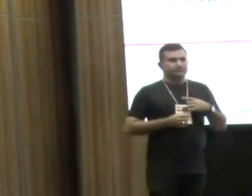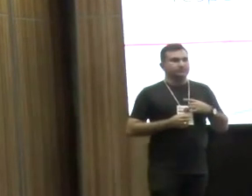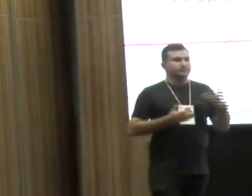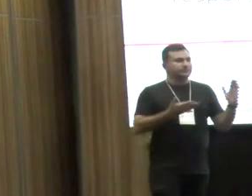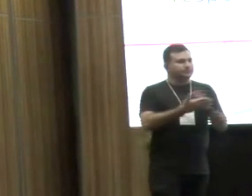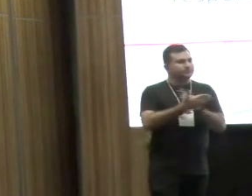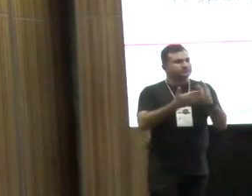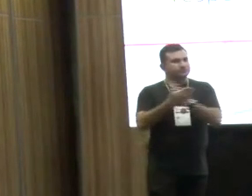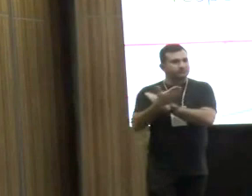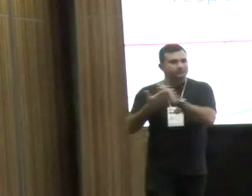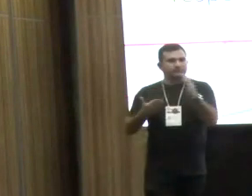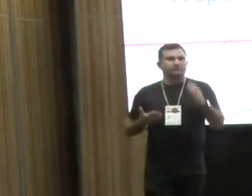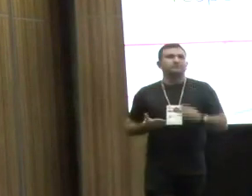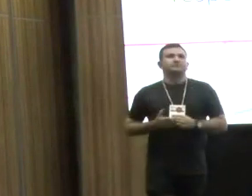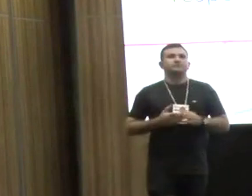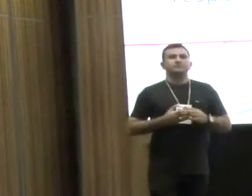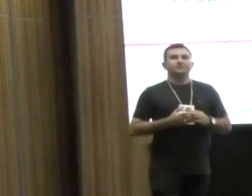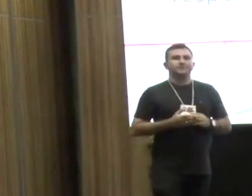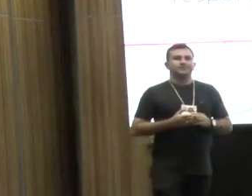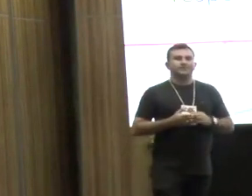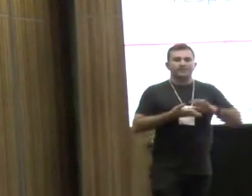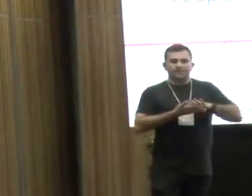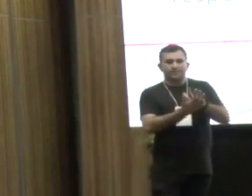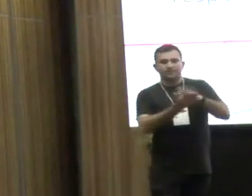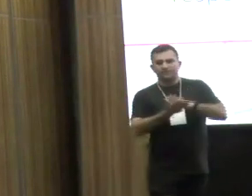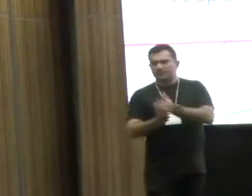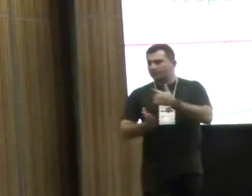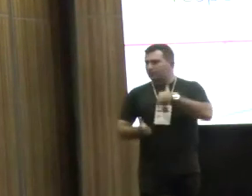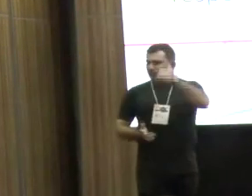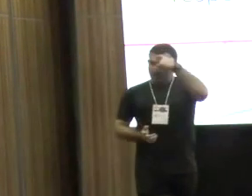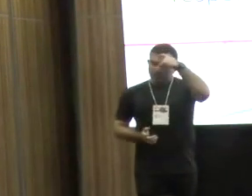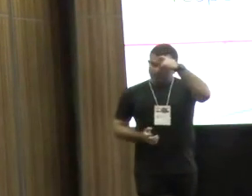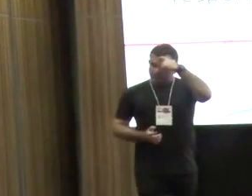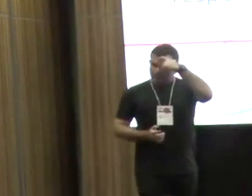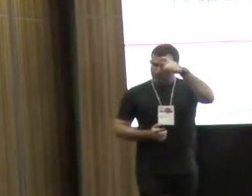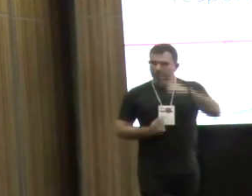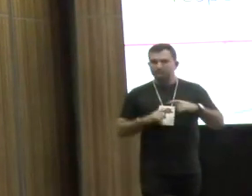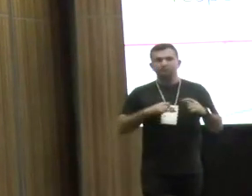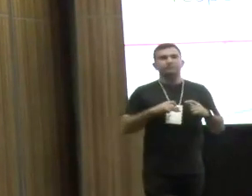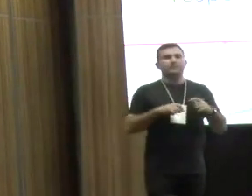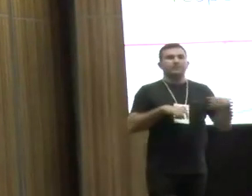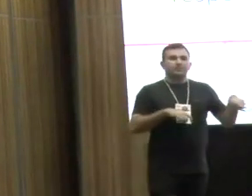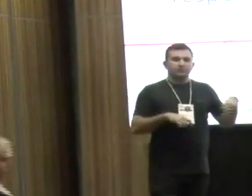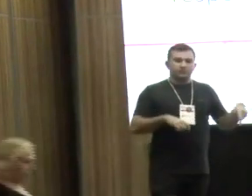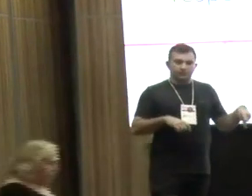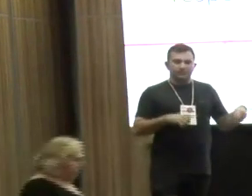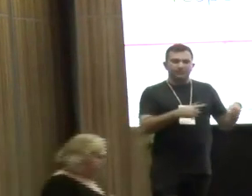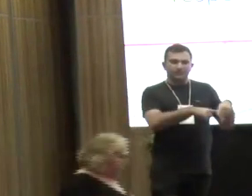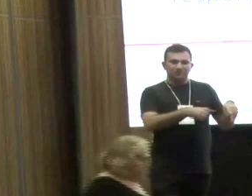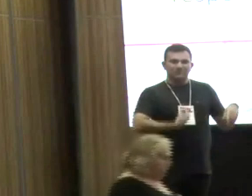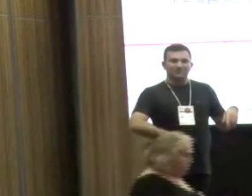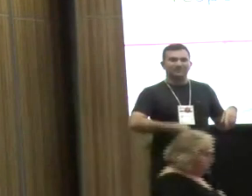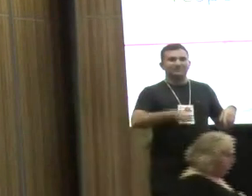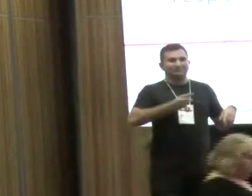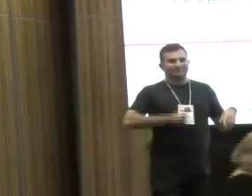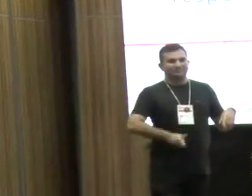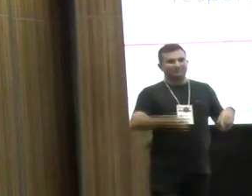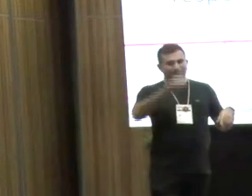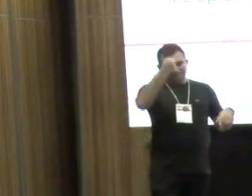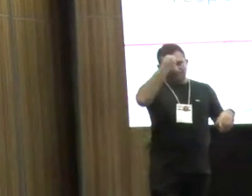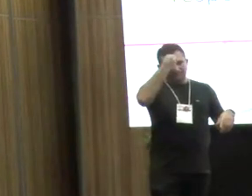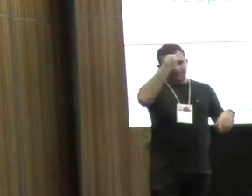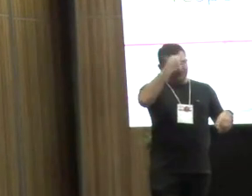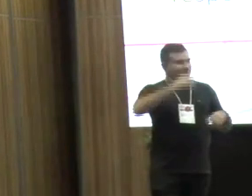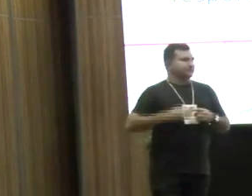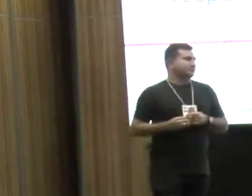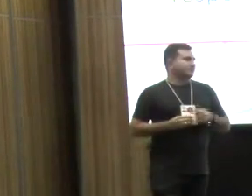consciência docente. Porque eu sou professora. E sendo professora e ex-aluna da